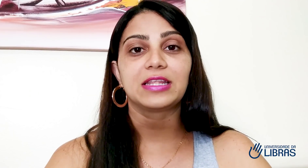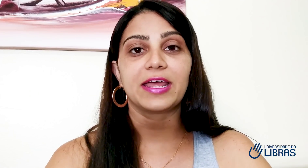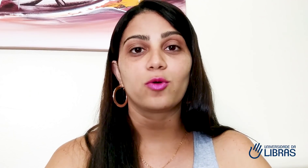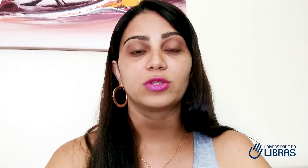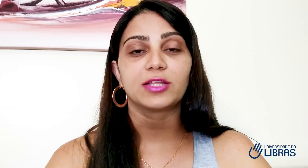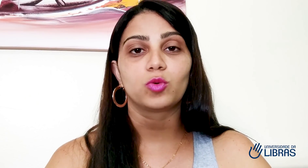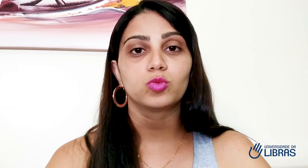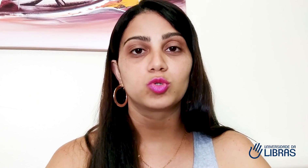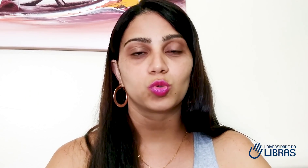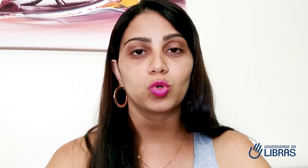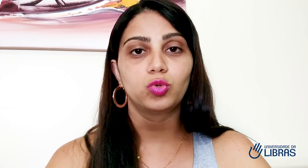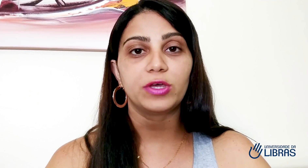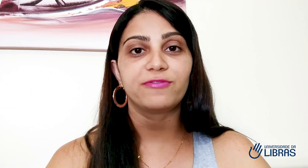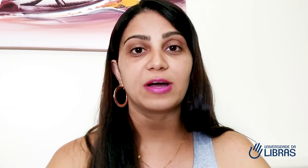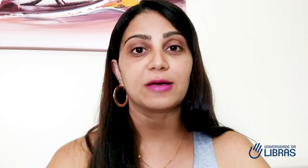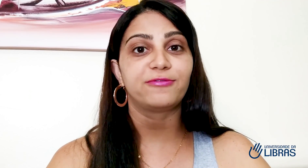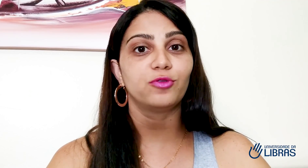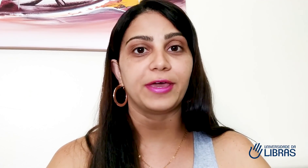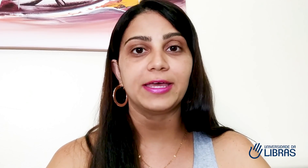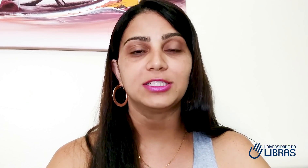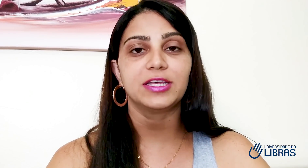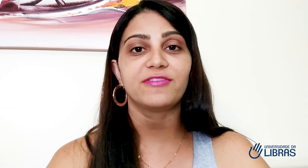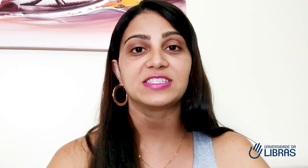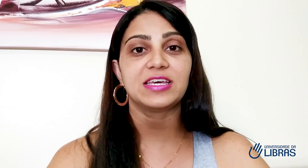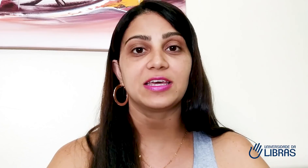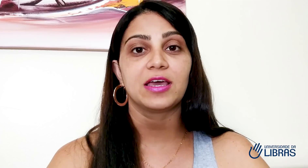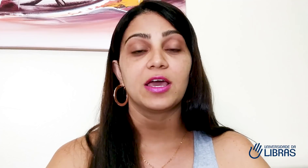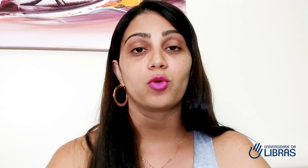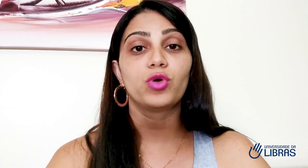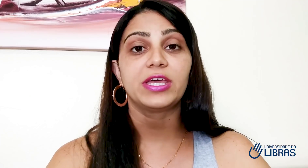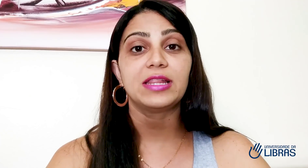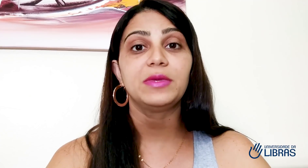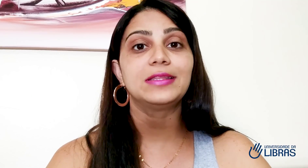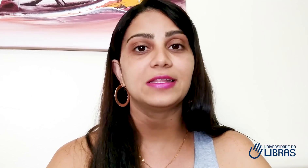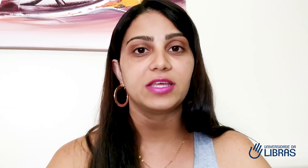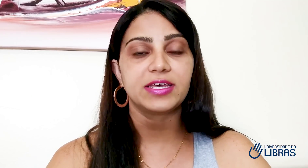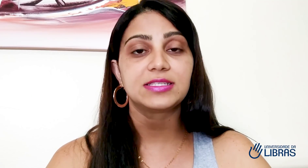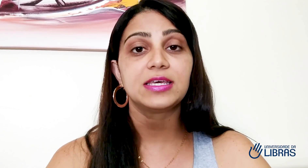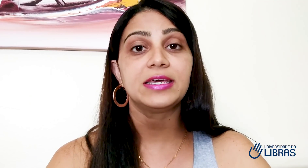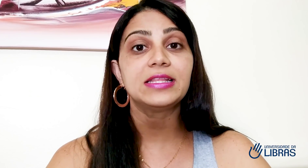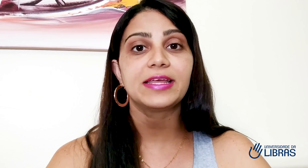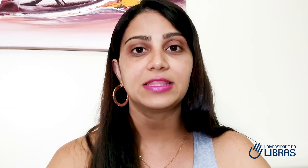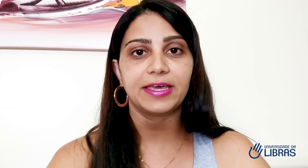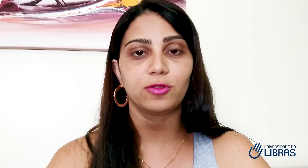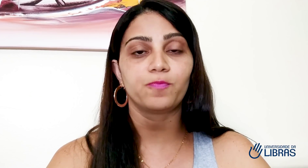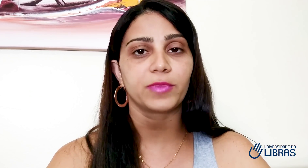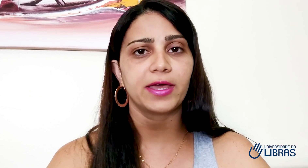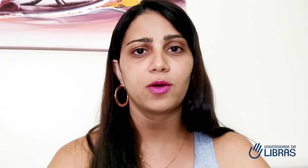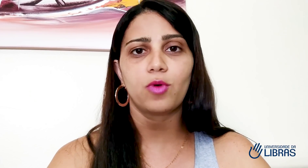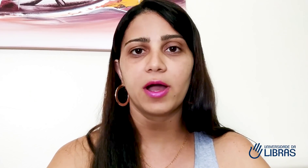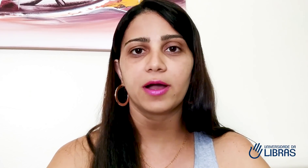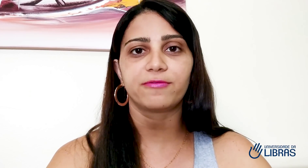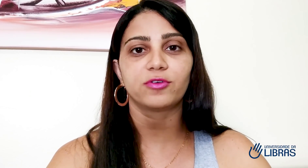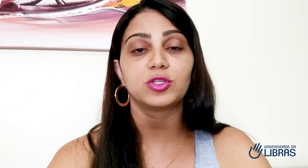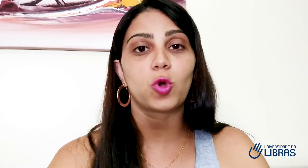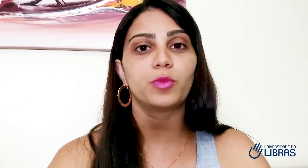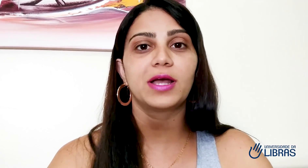entrar em contato com o surdo e falar fluente, né, fazer com que ele me entendesse e entendê-lo. Era uma falta de